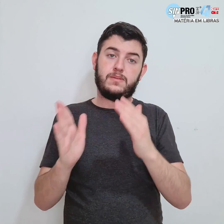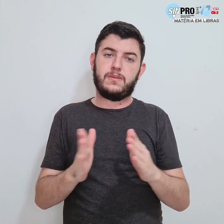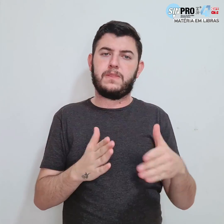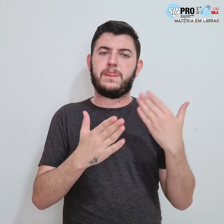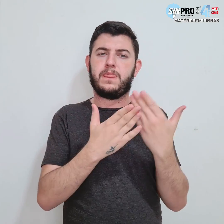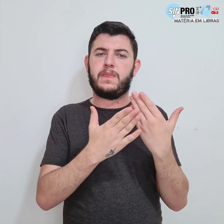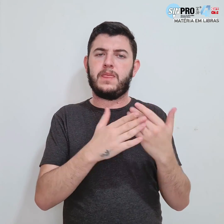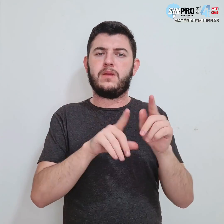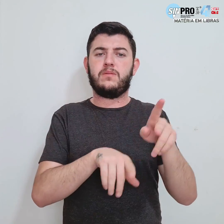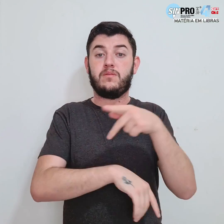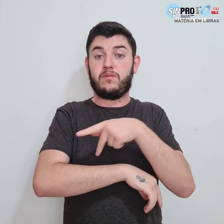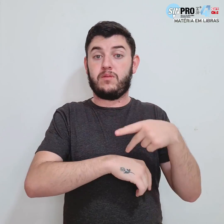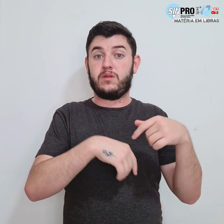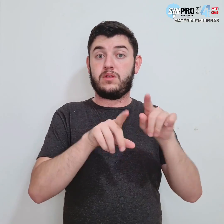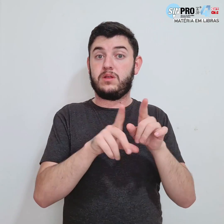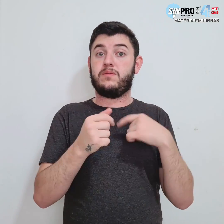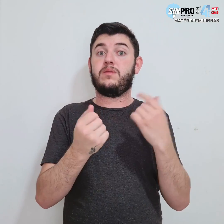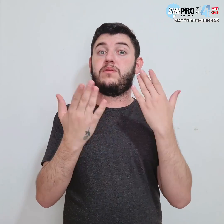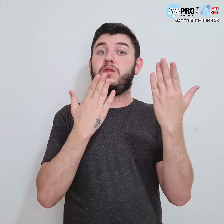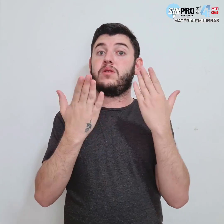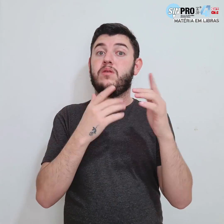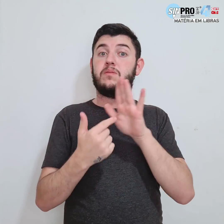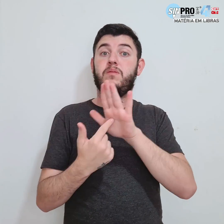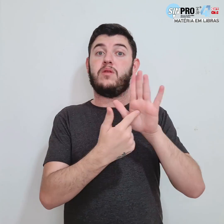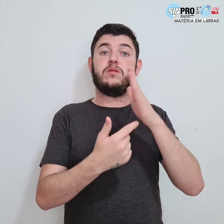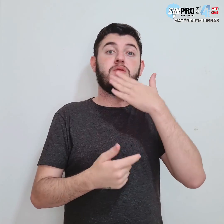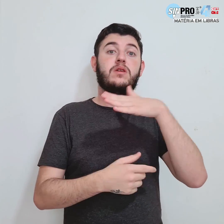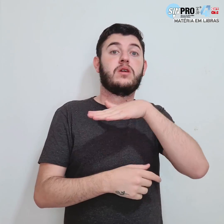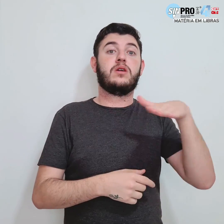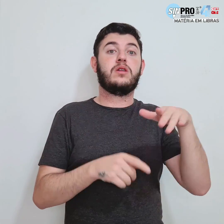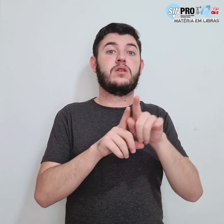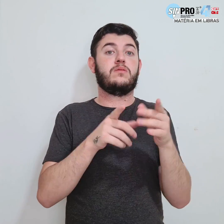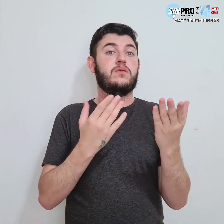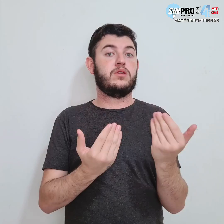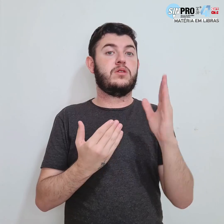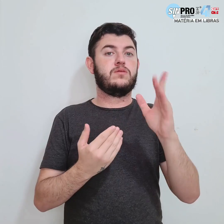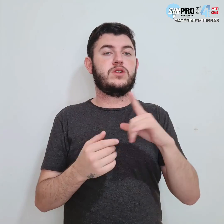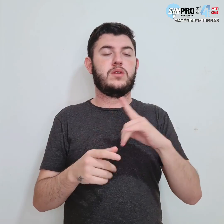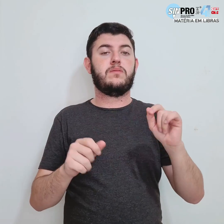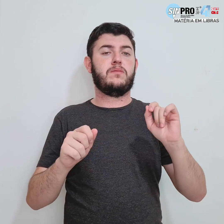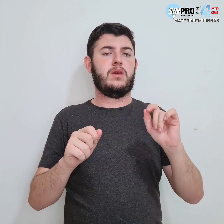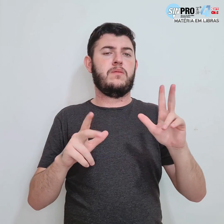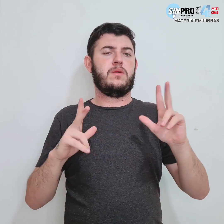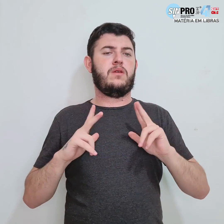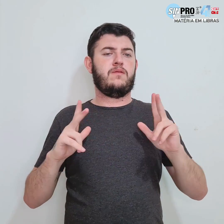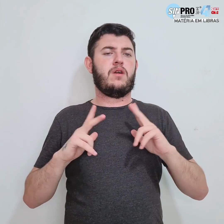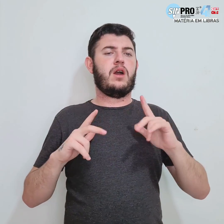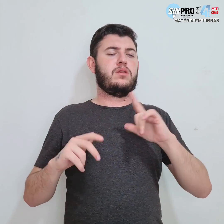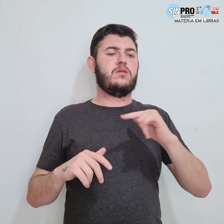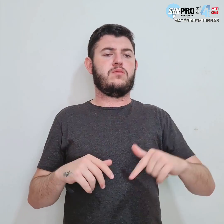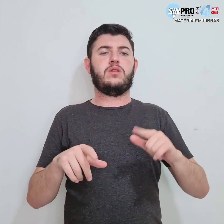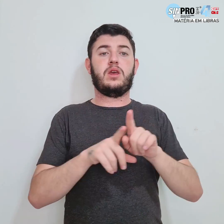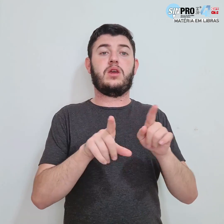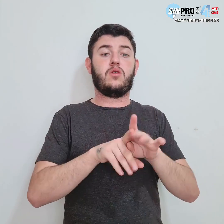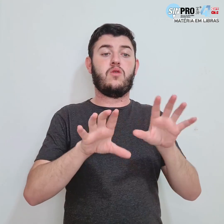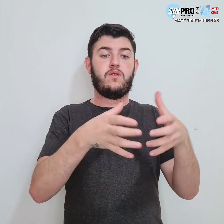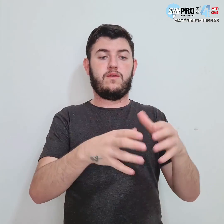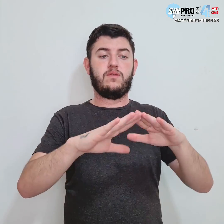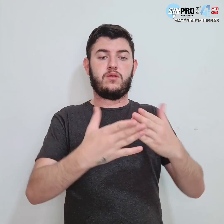Estudos pedagógicos e psicológicos têm revelado que crianças e adolescentes privados da convivência escolar, da socialização,